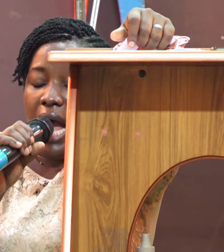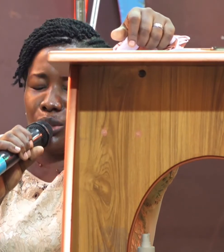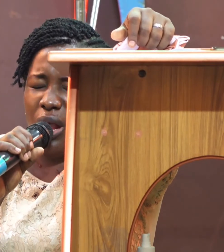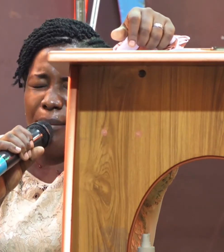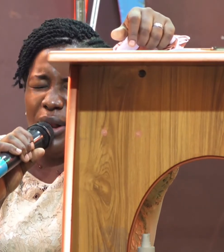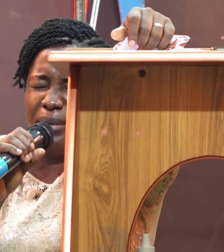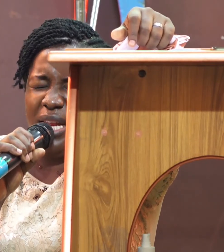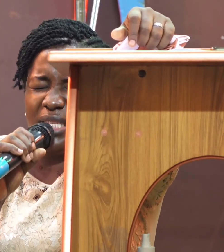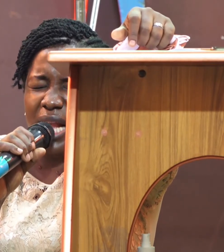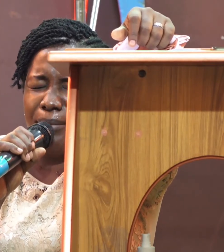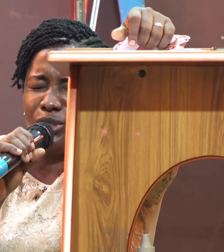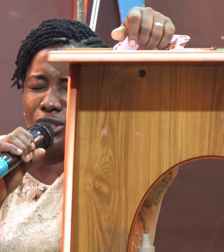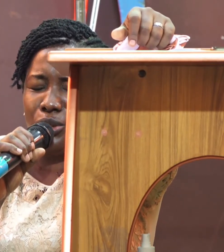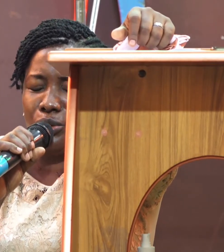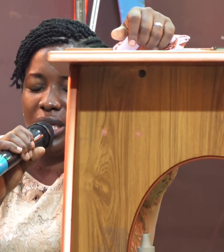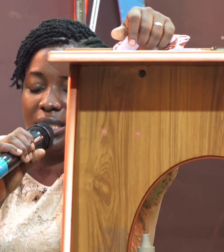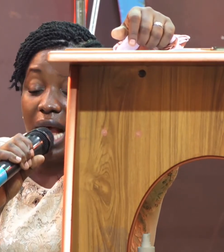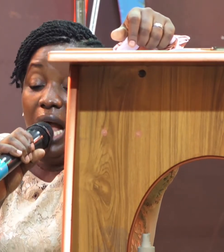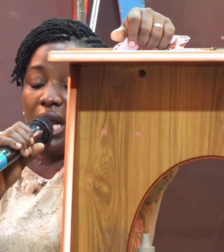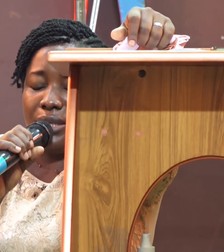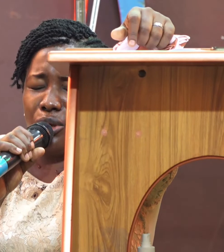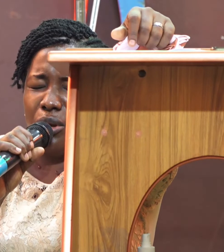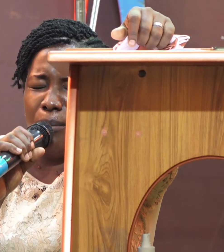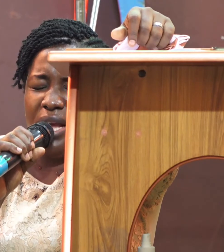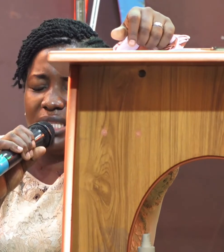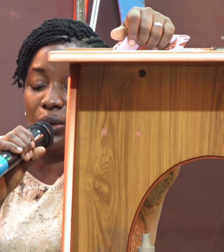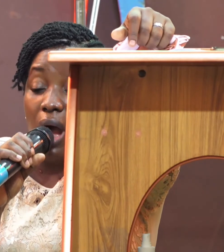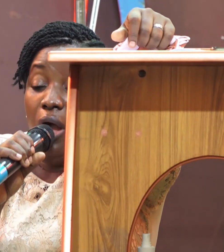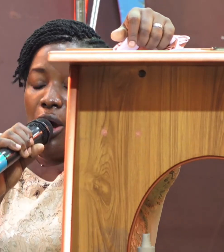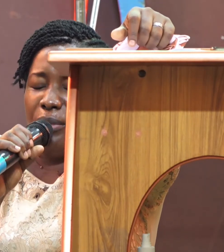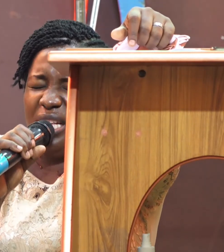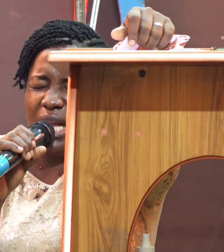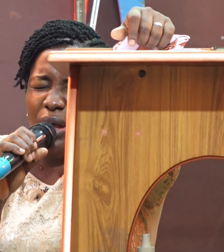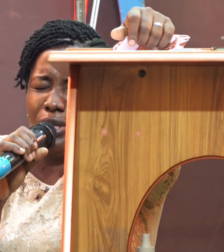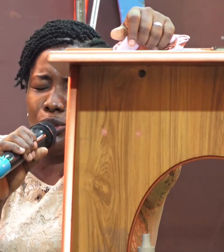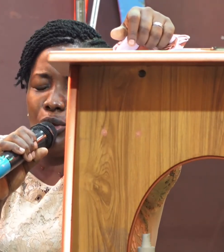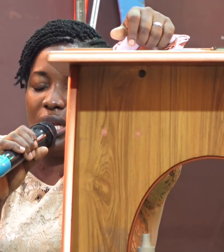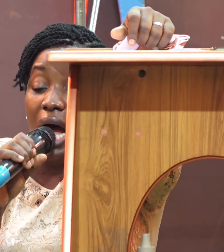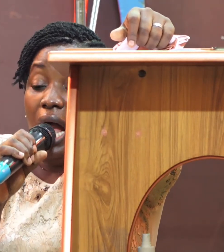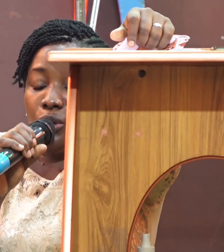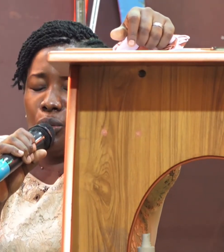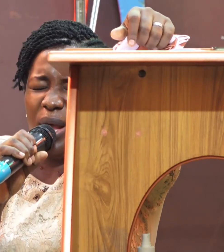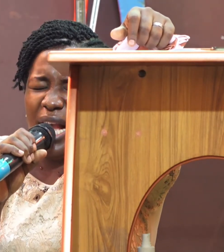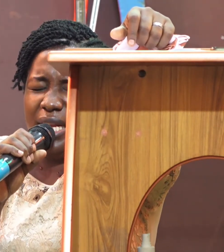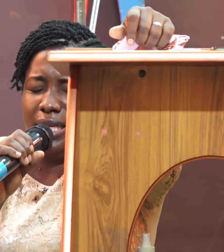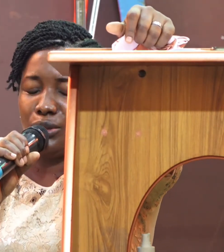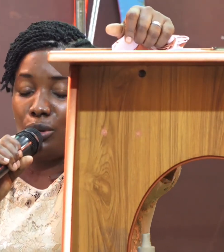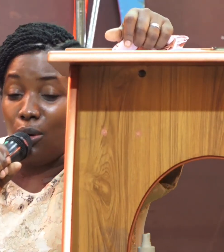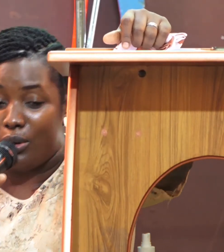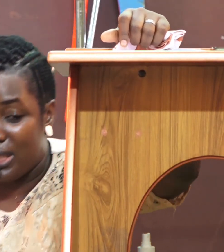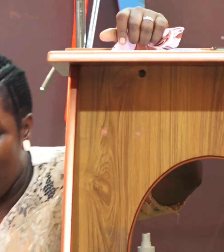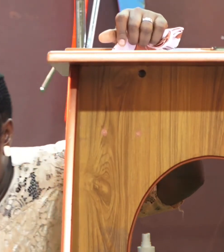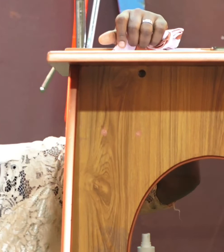ako, atoka mbora bilide chikambo chochitu kiliza. Katondo mwesigwa, omuinza webi ntubyo na. Tukweka ili